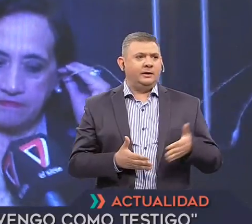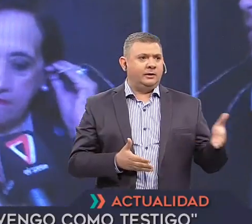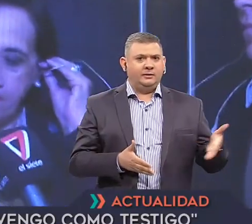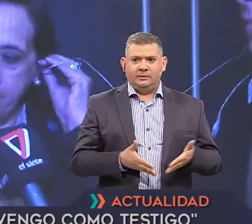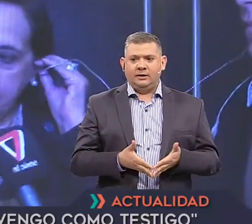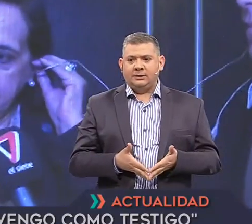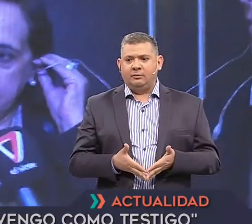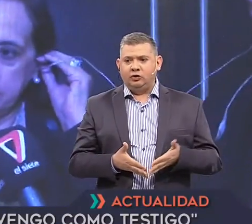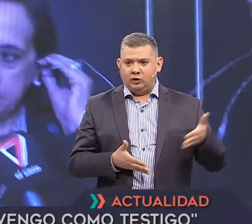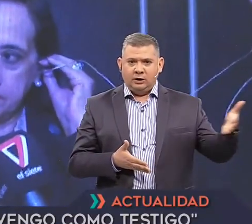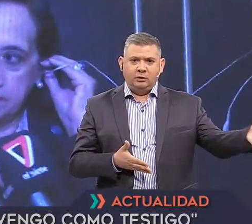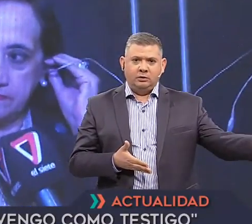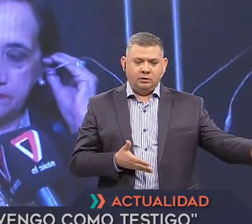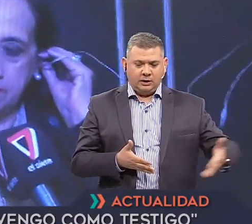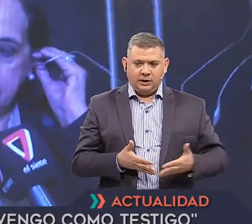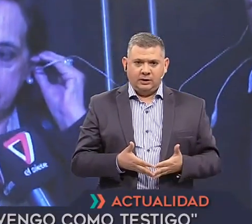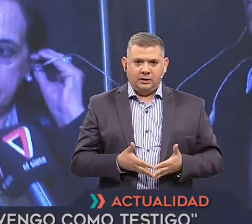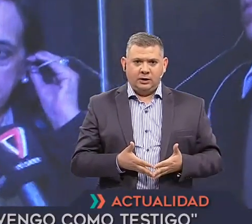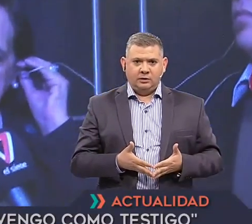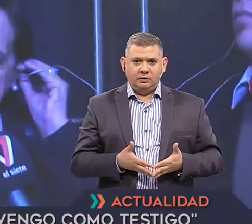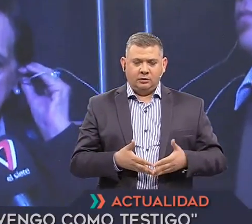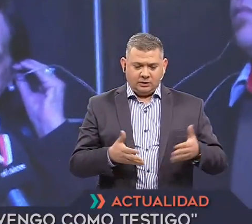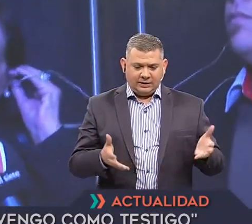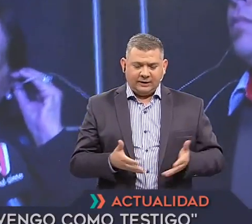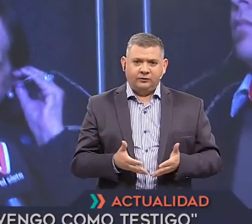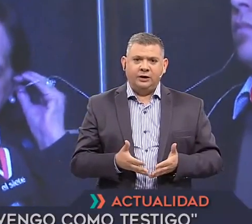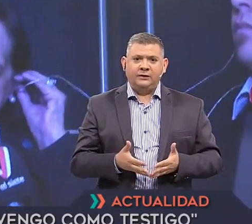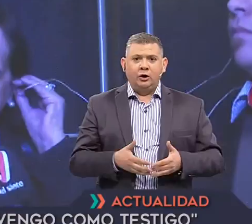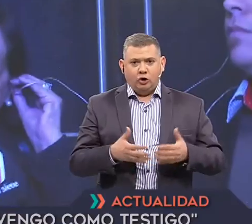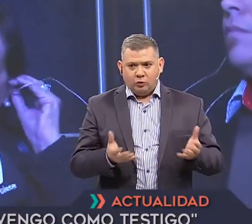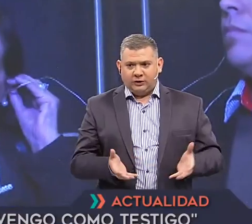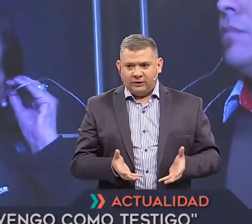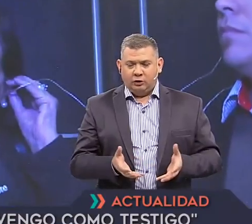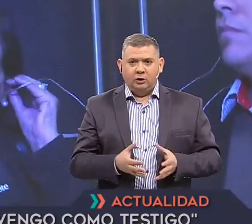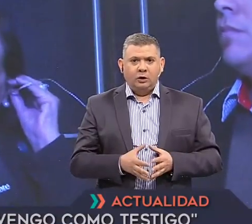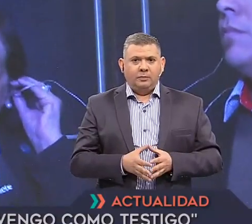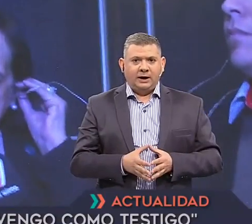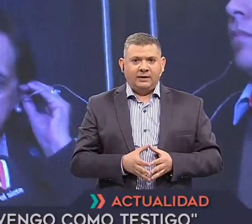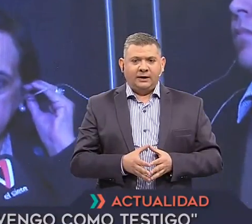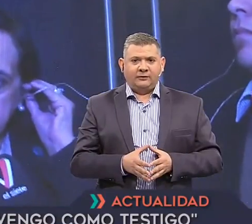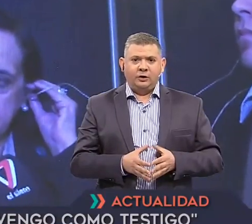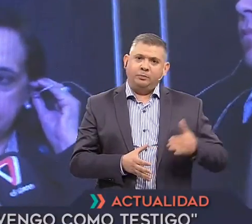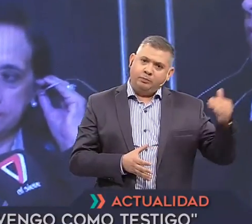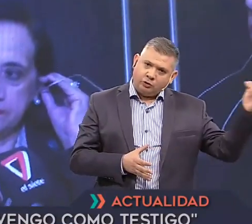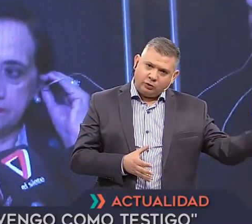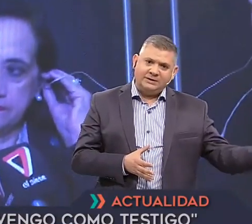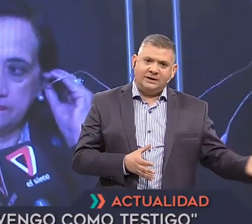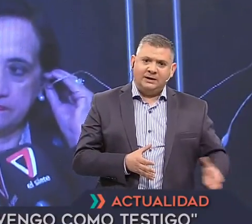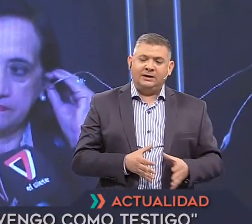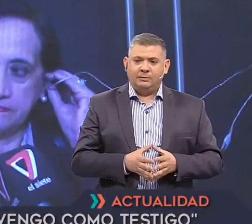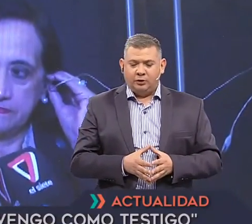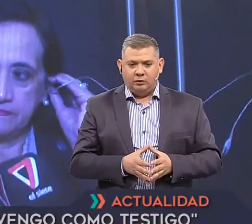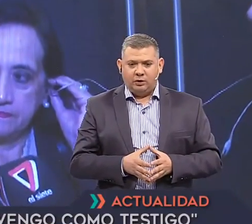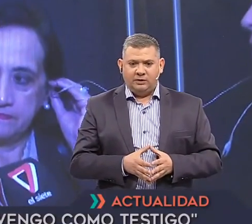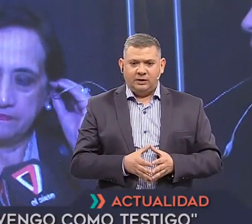intendenta, en este momento, en declaraciones o como testigo para las declaraciones por su ex